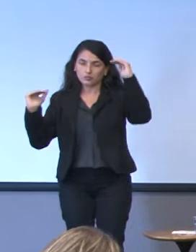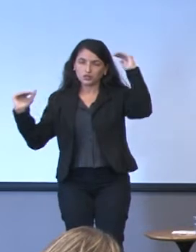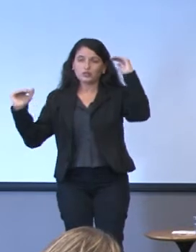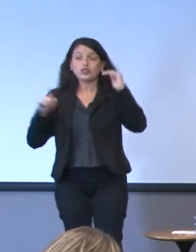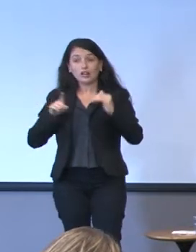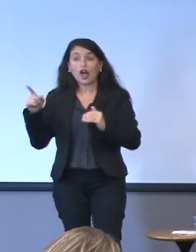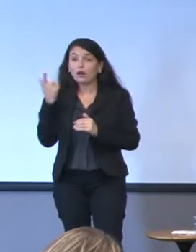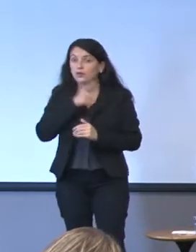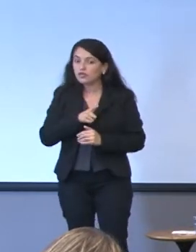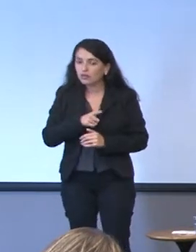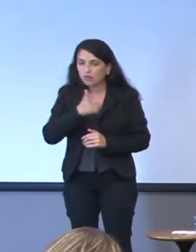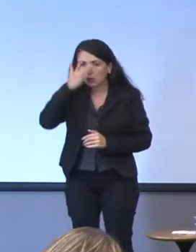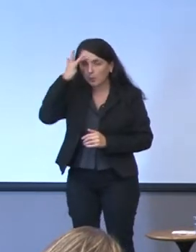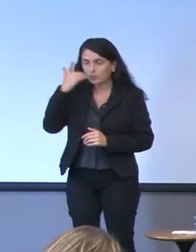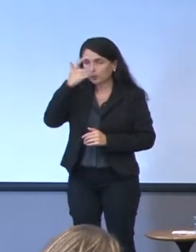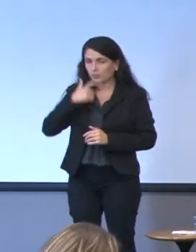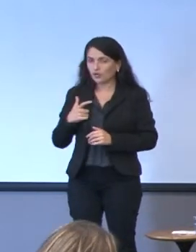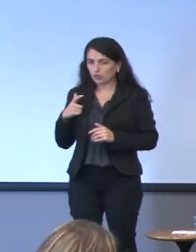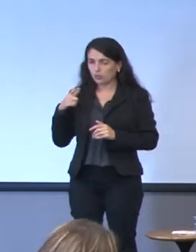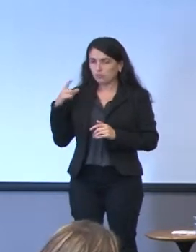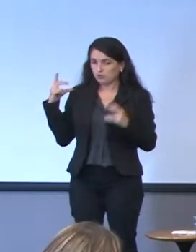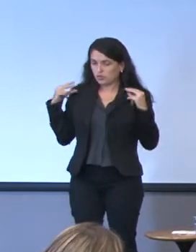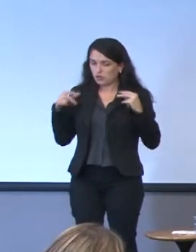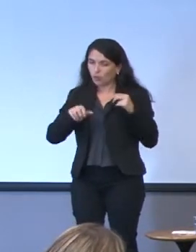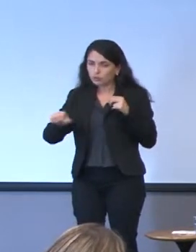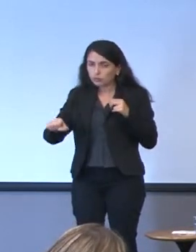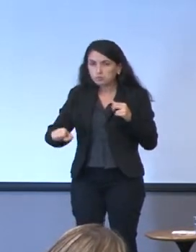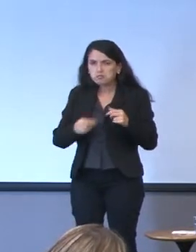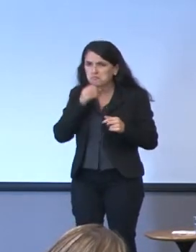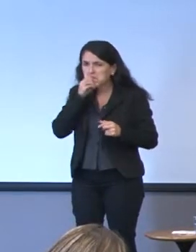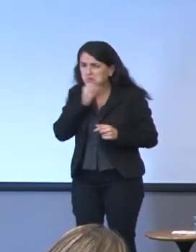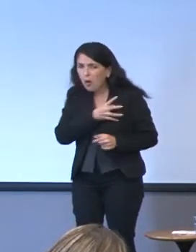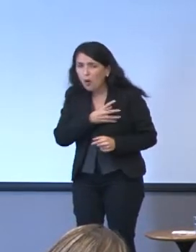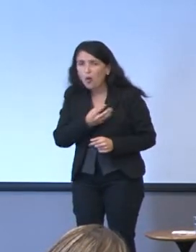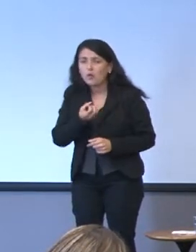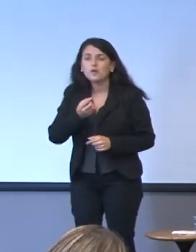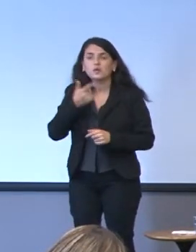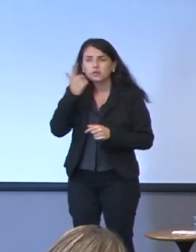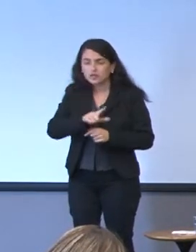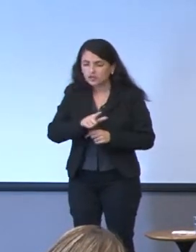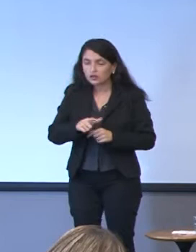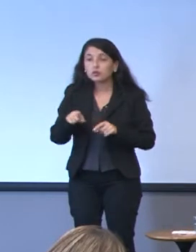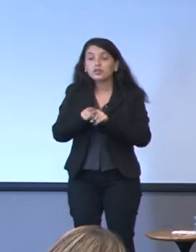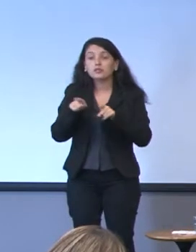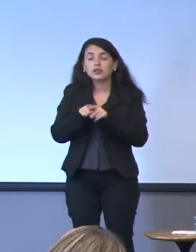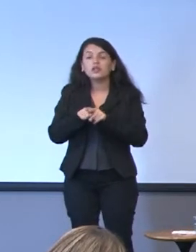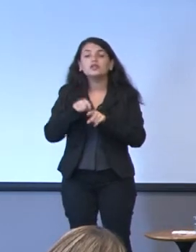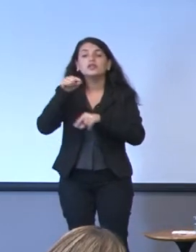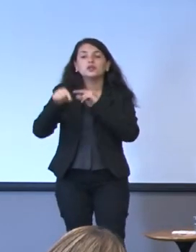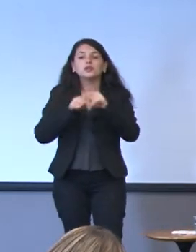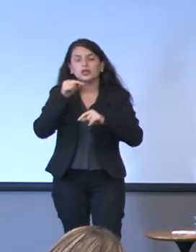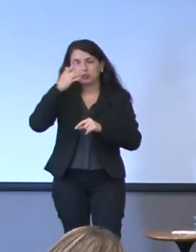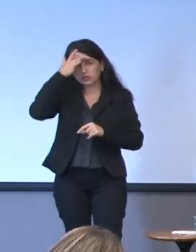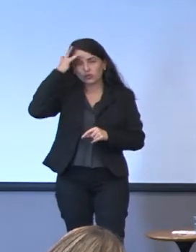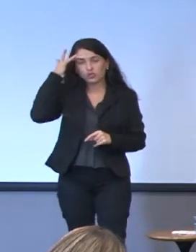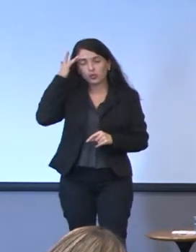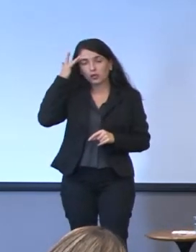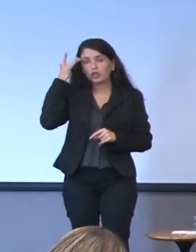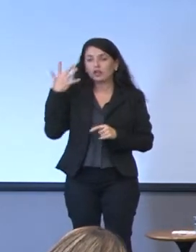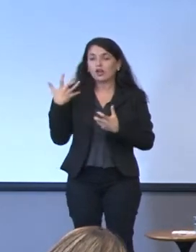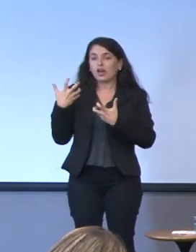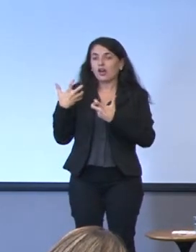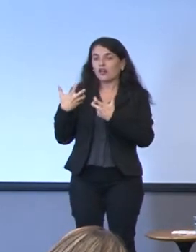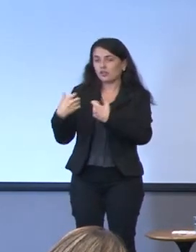mas um drástico aumento na diversidade de perfis das pessoas que passaram a ser